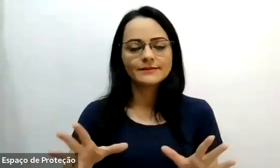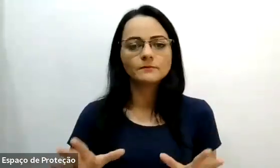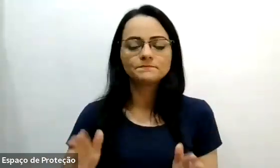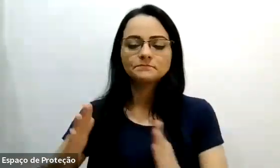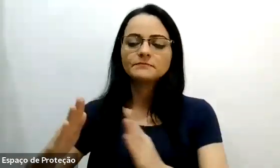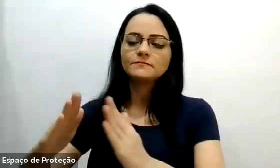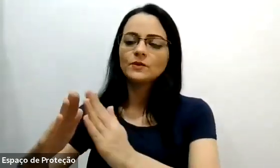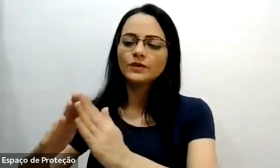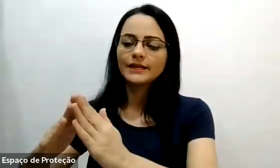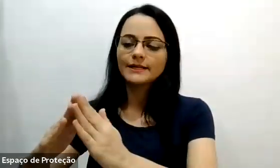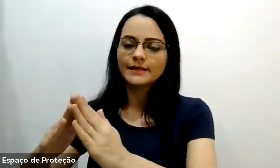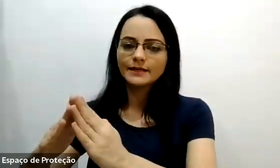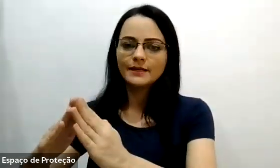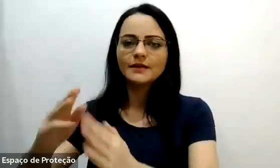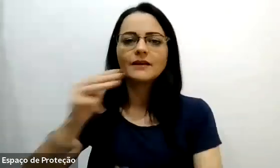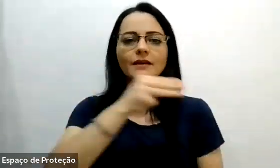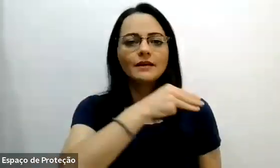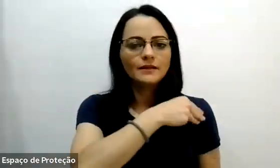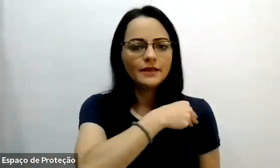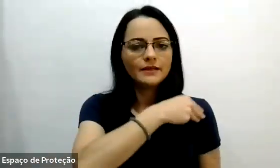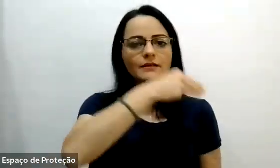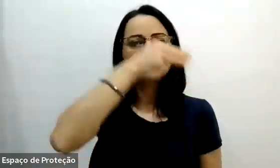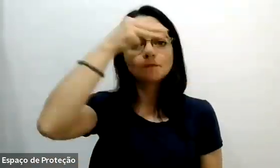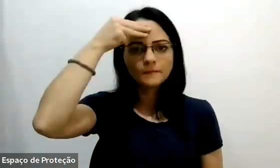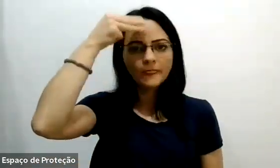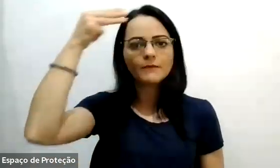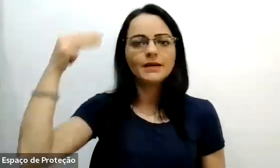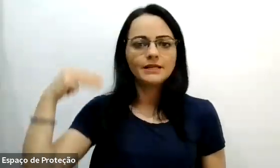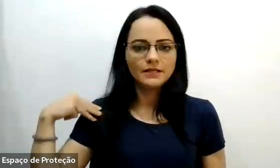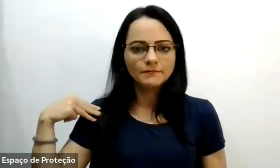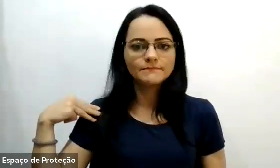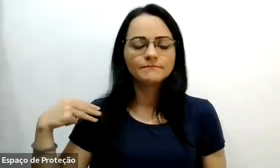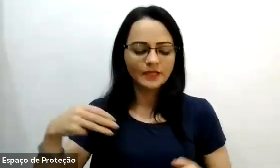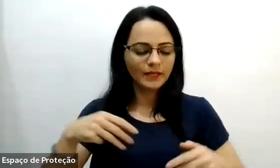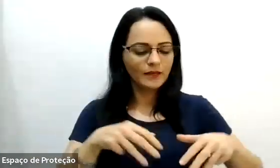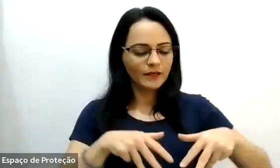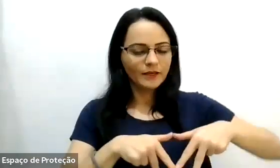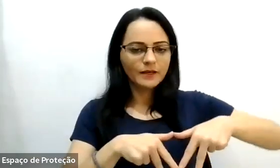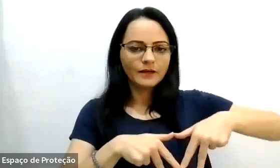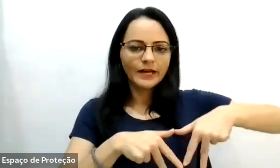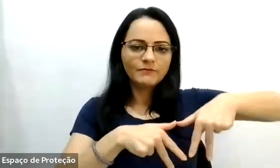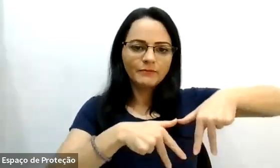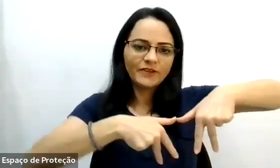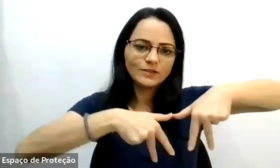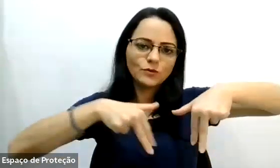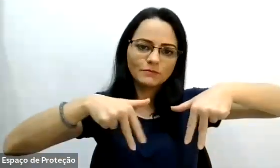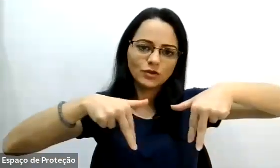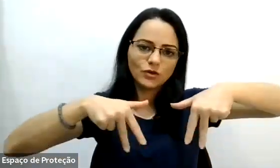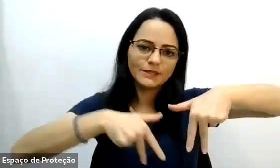atenção. Coloquei a casinha aqui, e aí a Maria, né? Aí faz duas pessoas